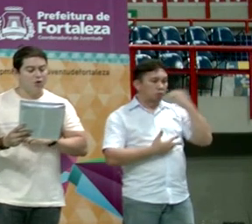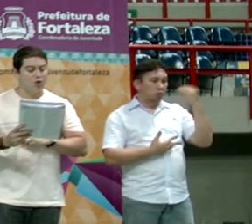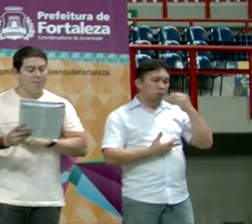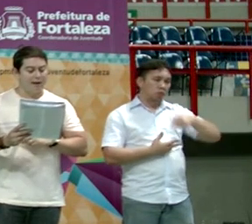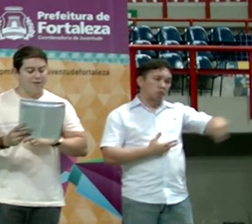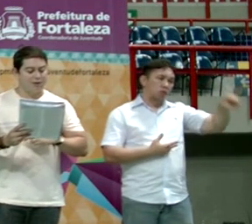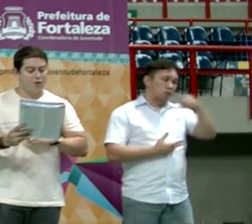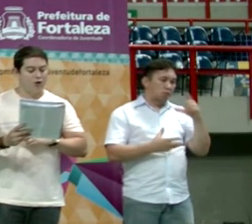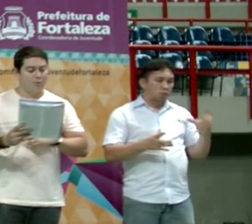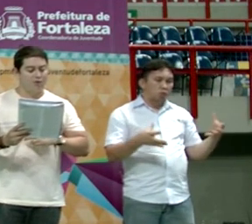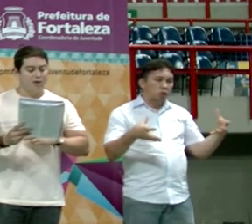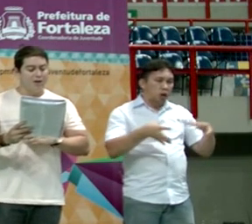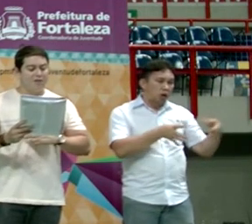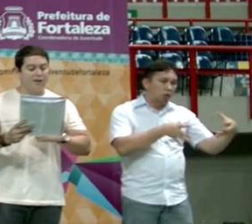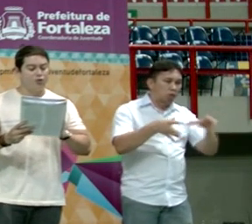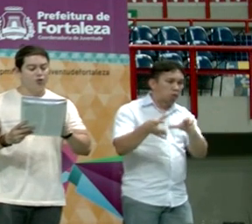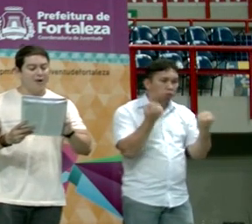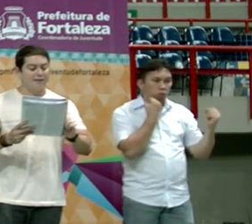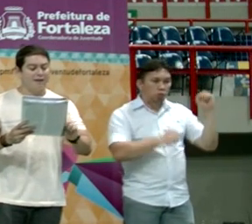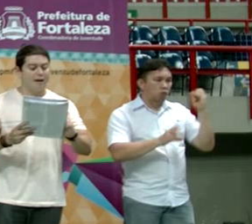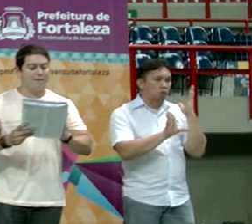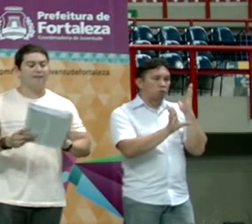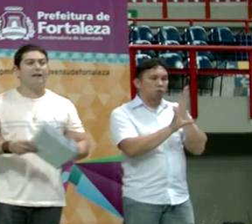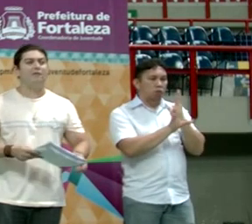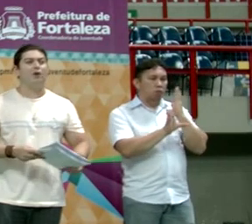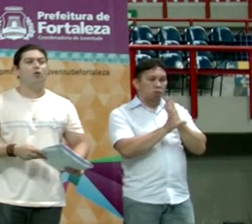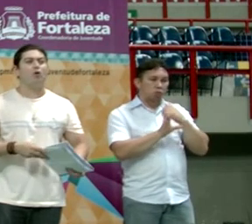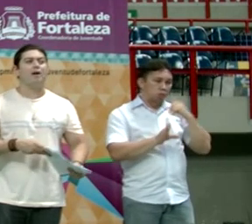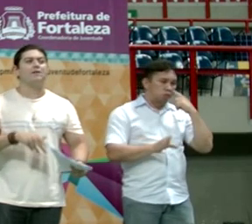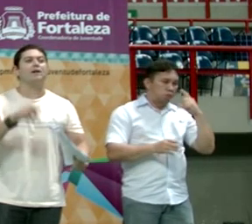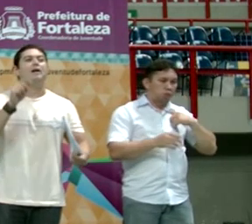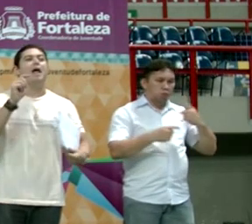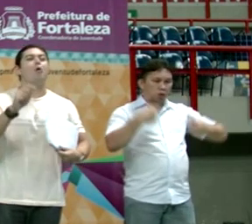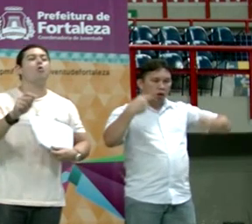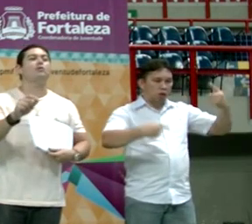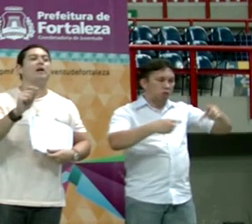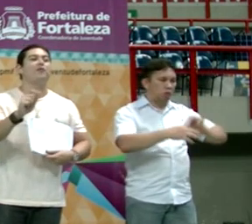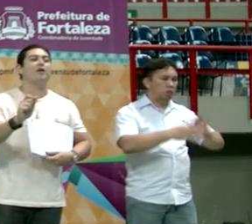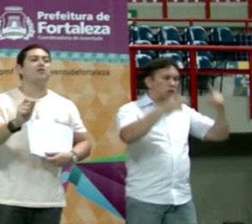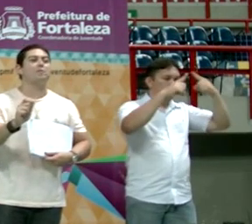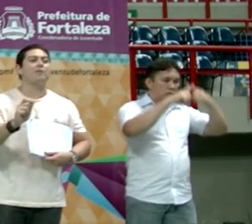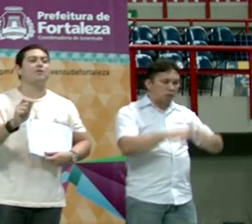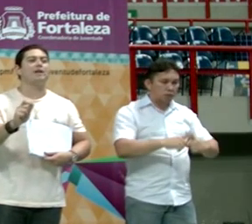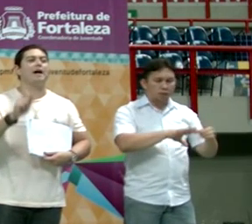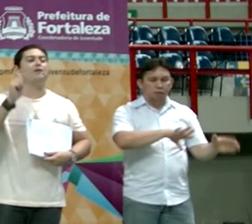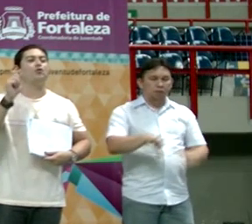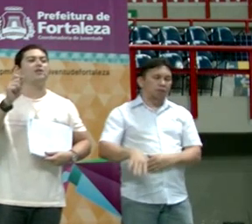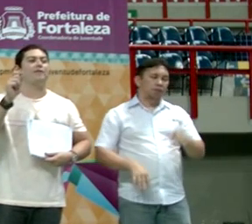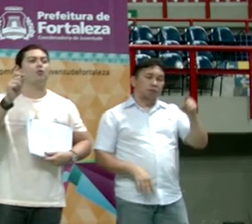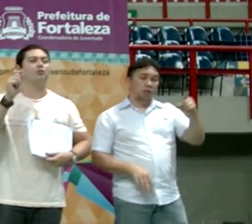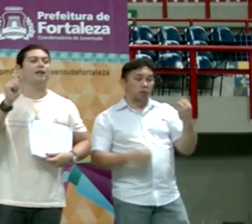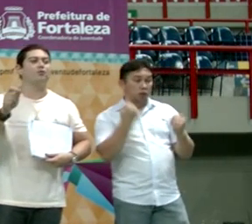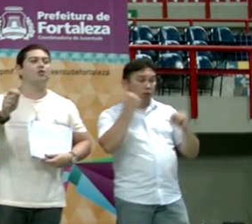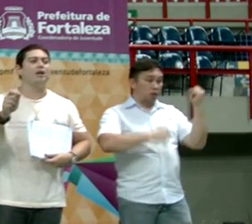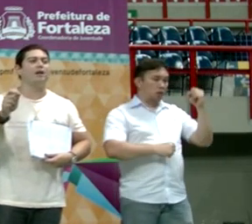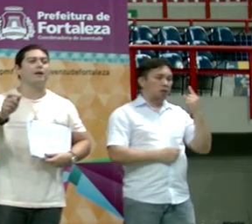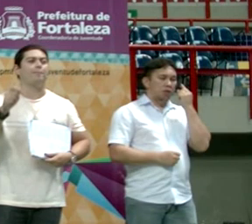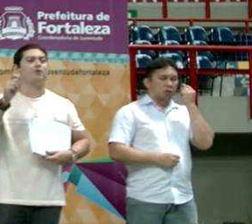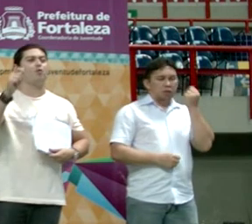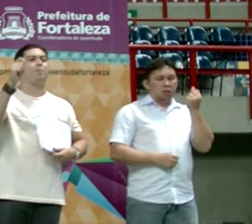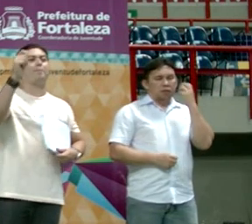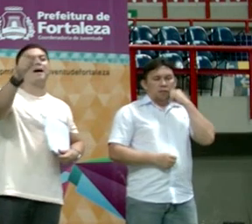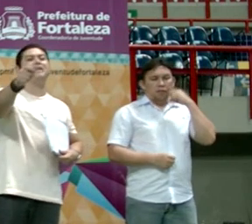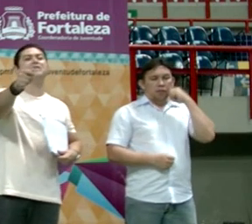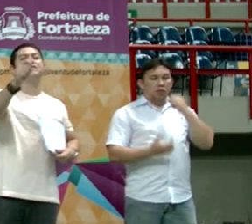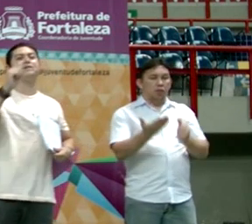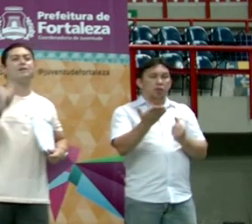enfraquecimento dos grandes conglomerados econômicos em virtude do acirramento da livre concorrência. É o contrário, foi o que eu disse para você, a indústria estava com tanto dinheiro que